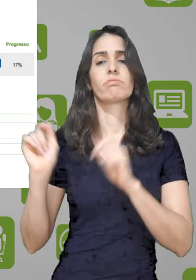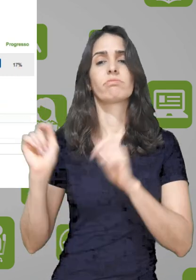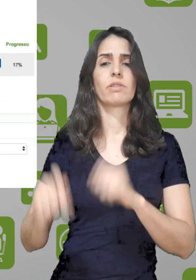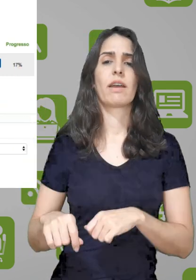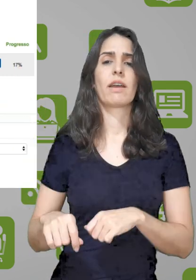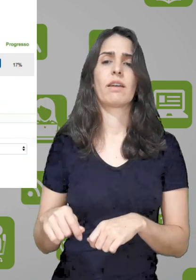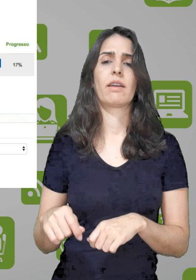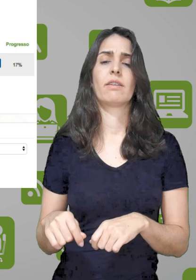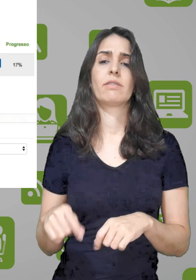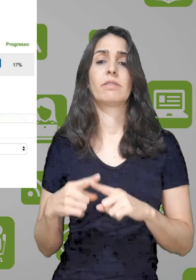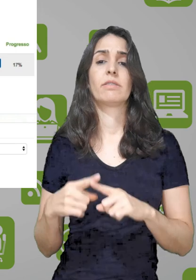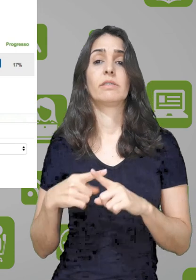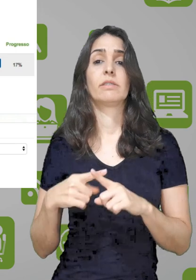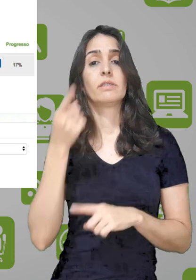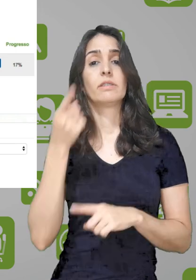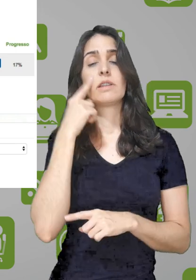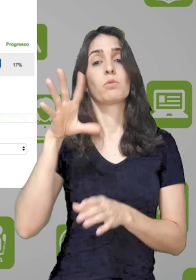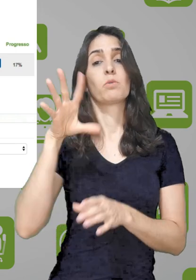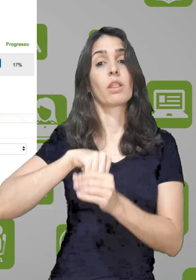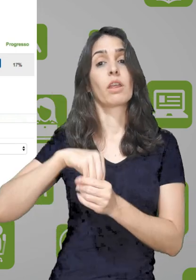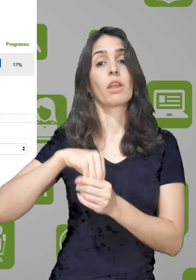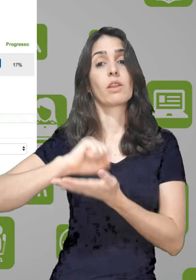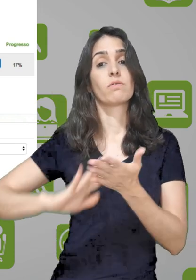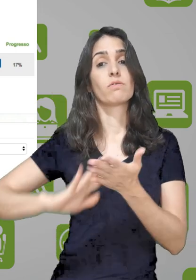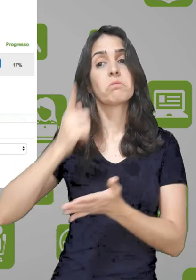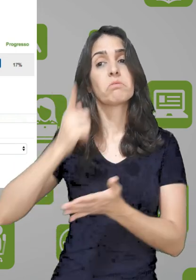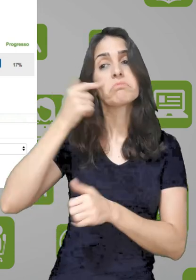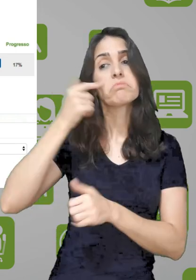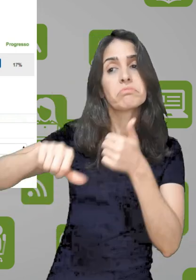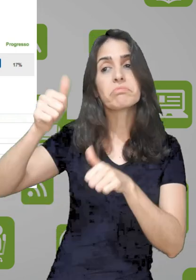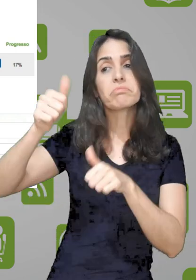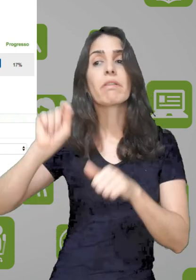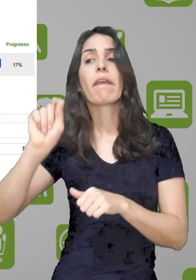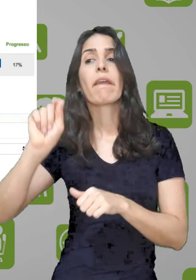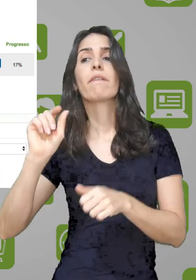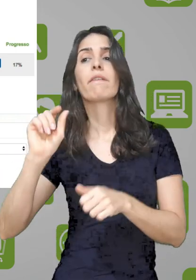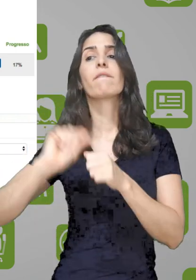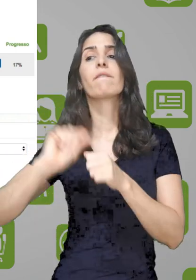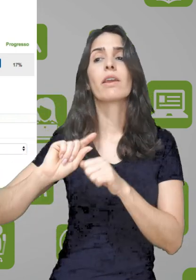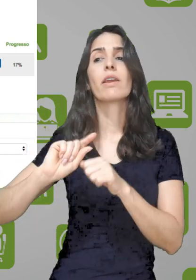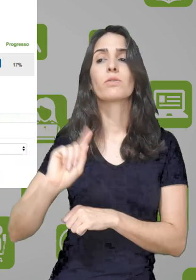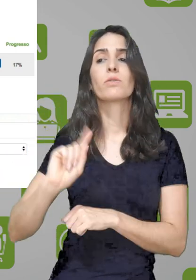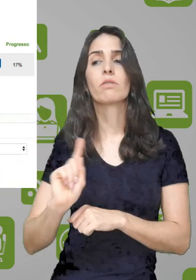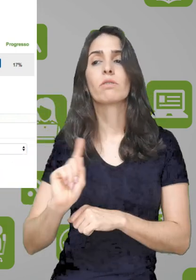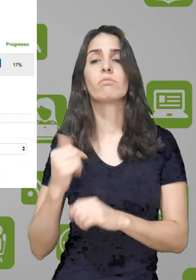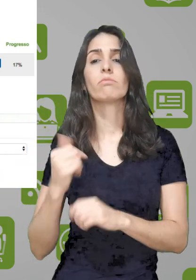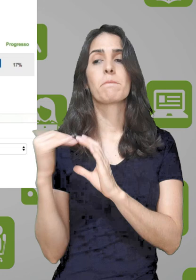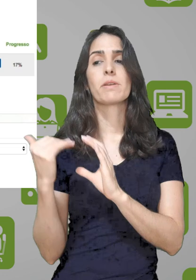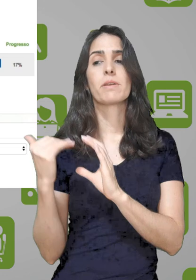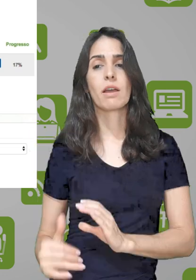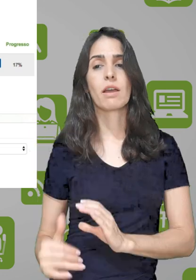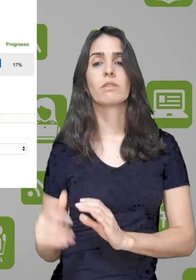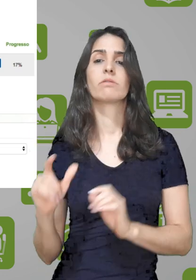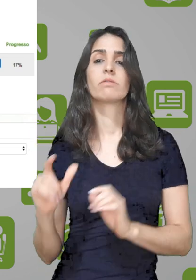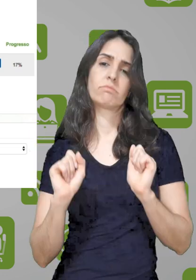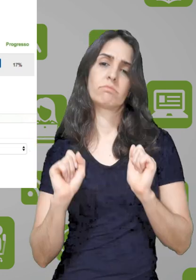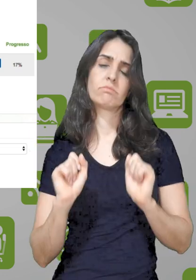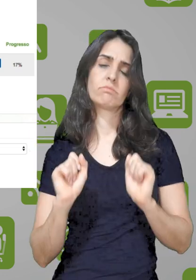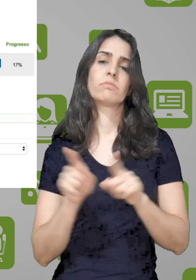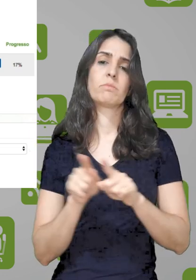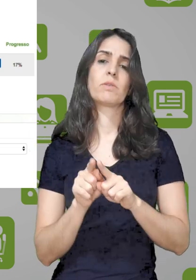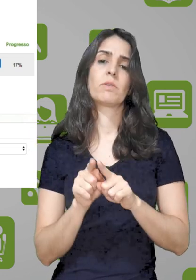fazer isso por um outro caminho. Eu posso verificar na própria atividade quem postou, quem não postou. Eu posso enviar